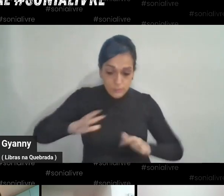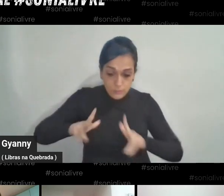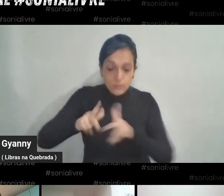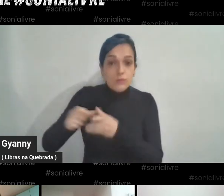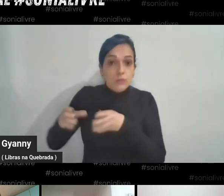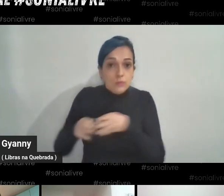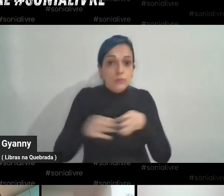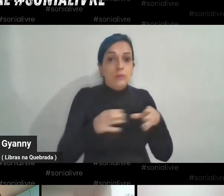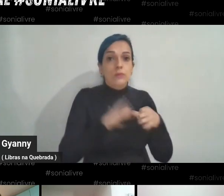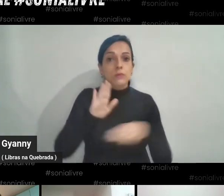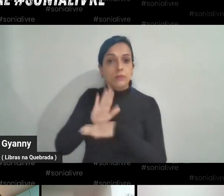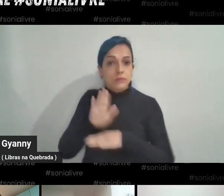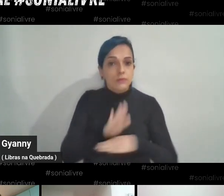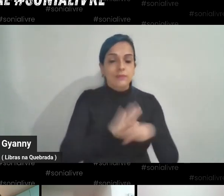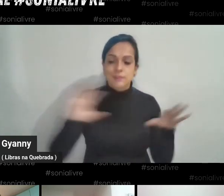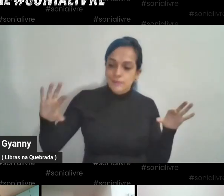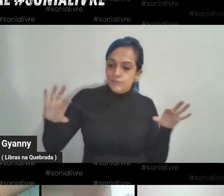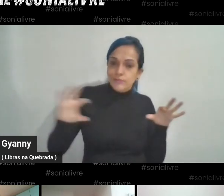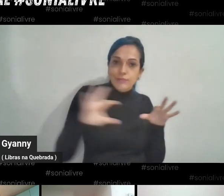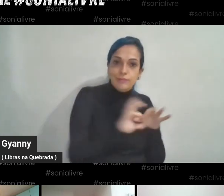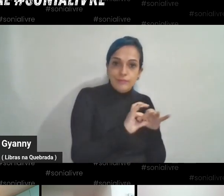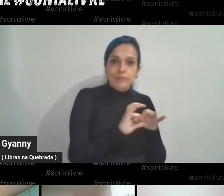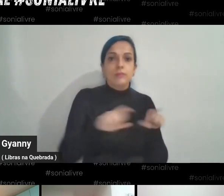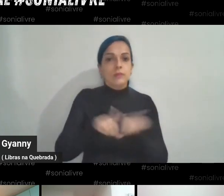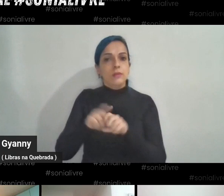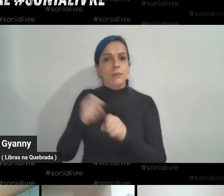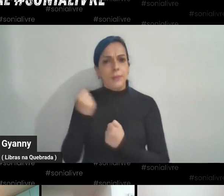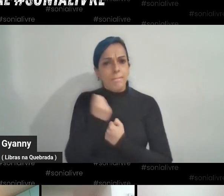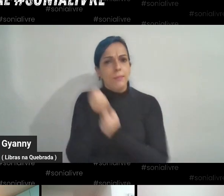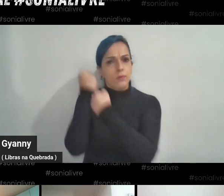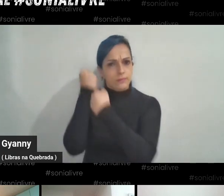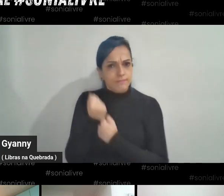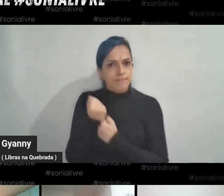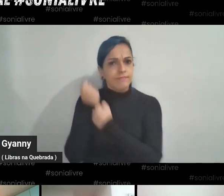entidades nos ajudando, nos apoiando,